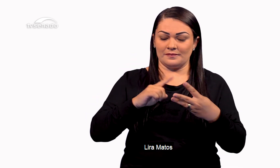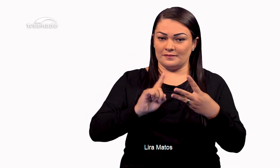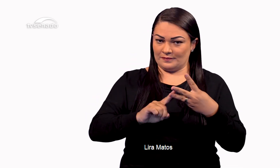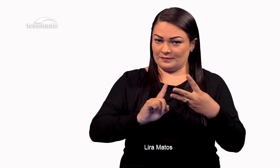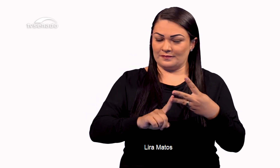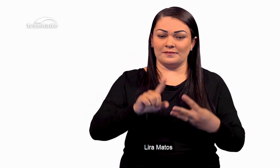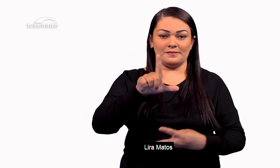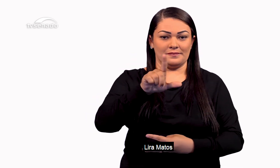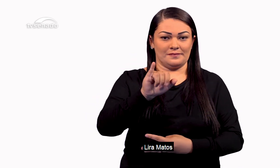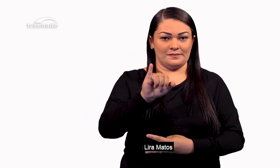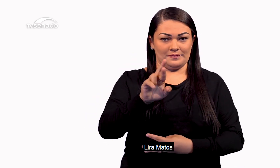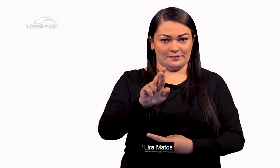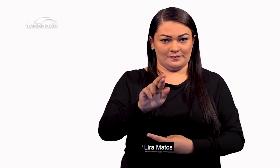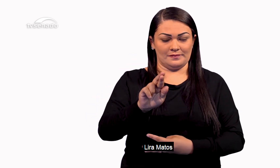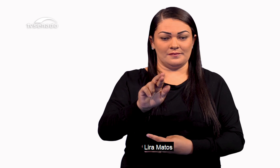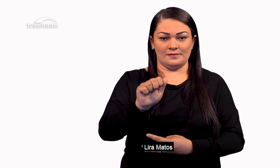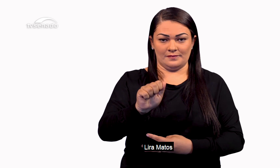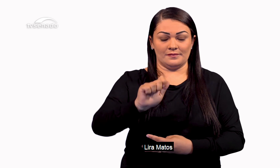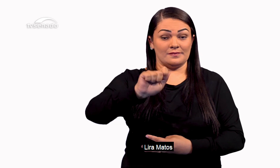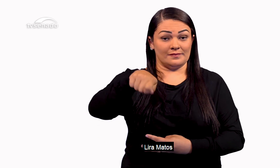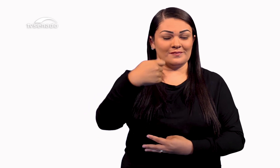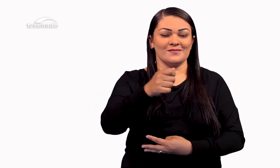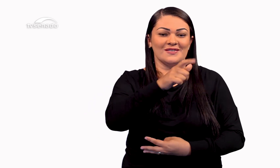o liraa matos